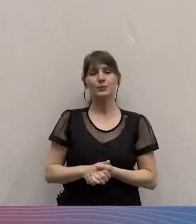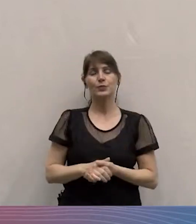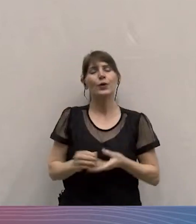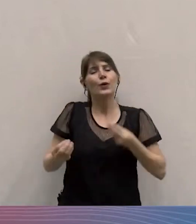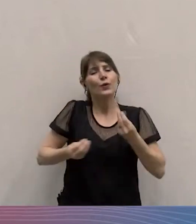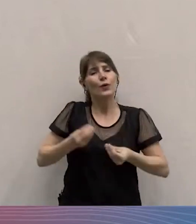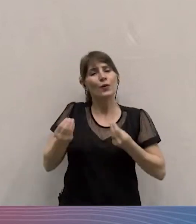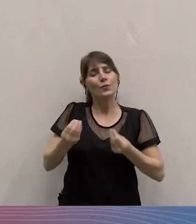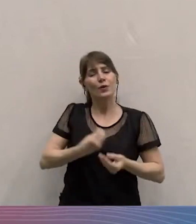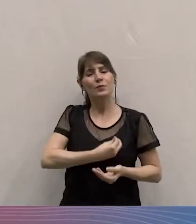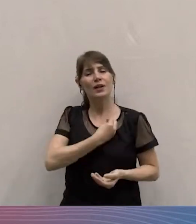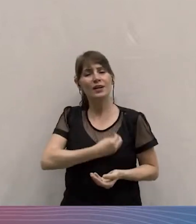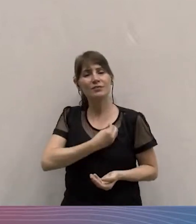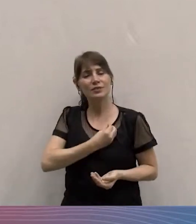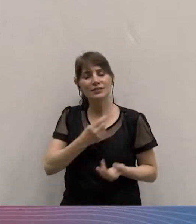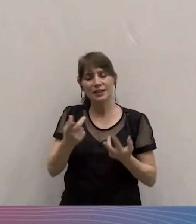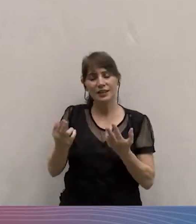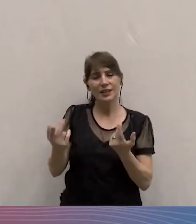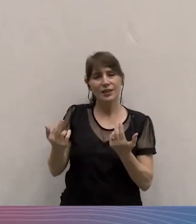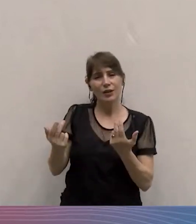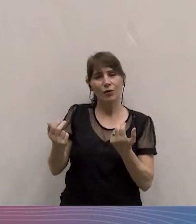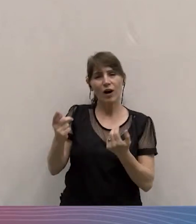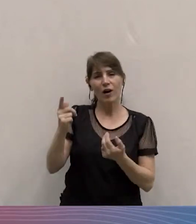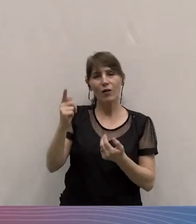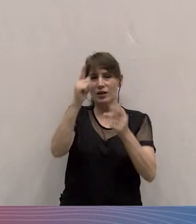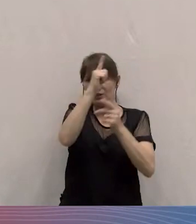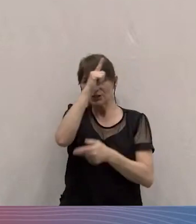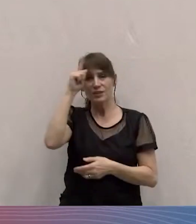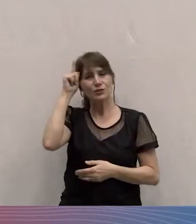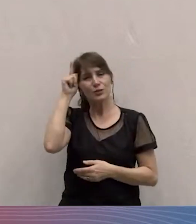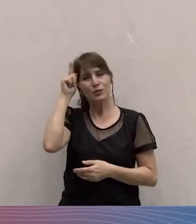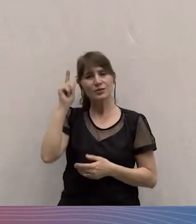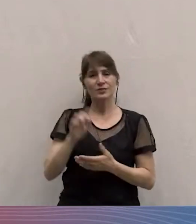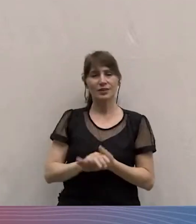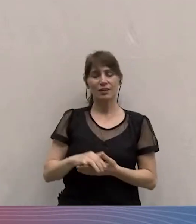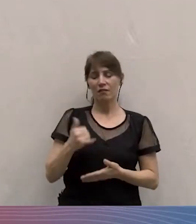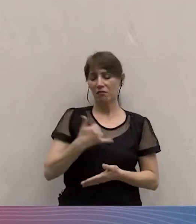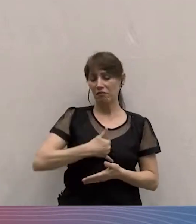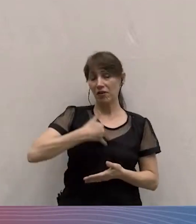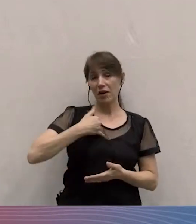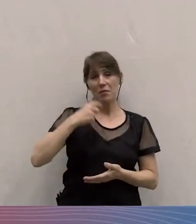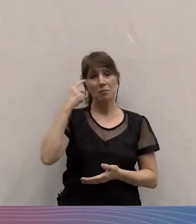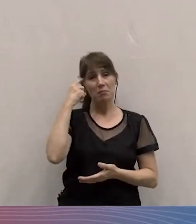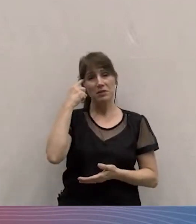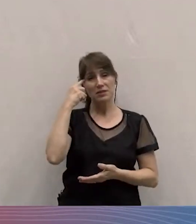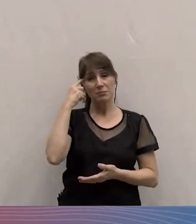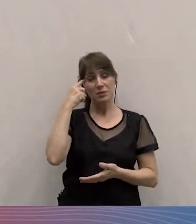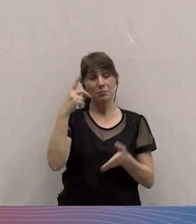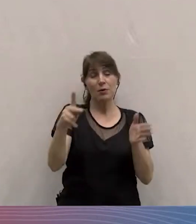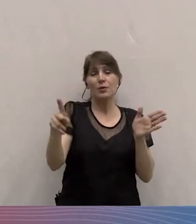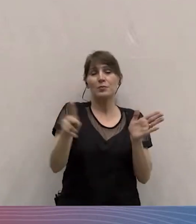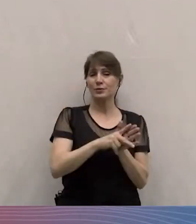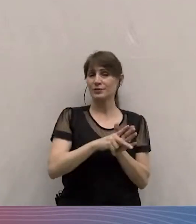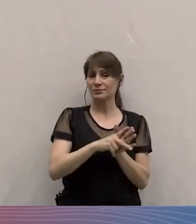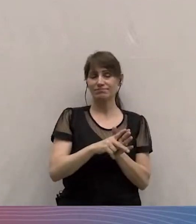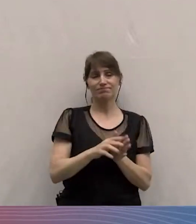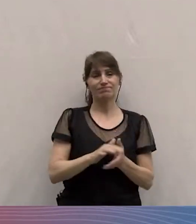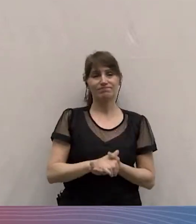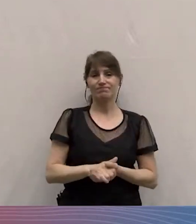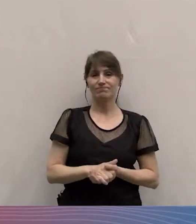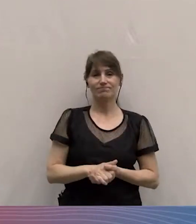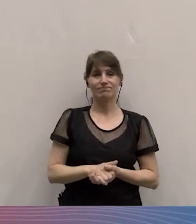andeis, como também andam gentios, na vaidade dos seus